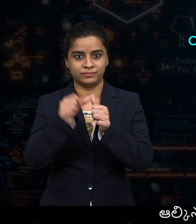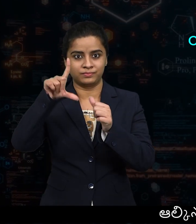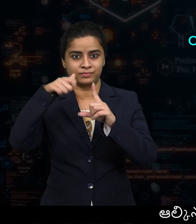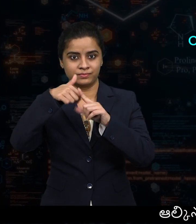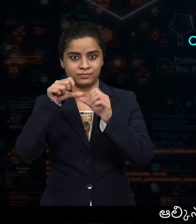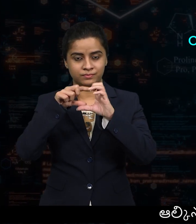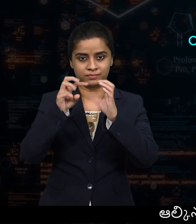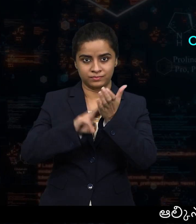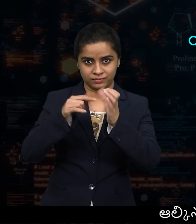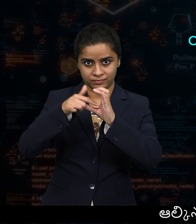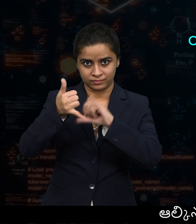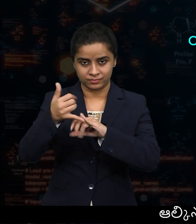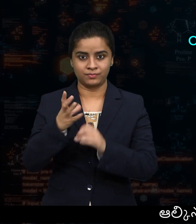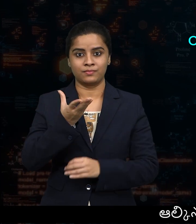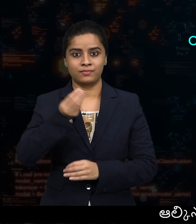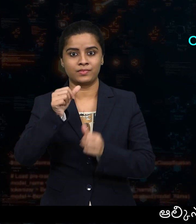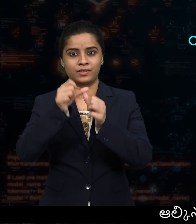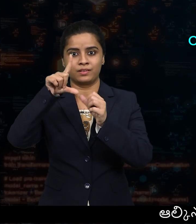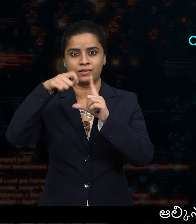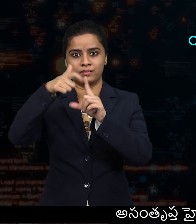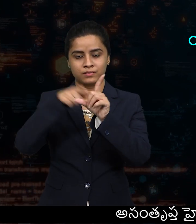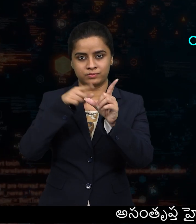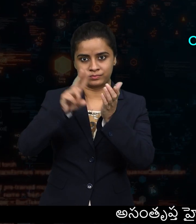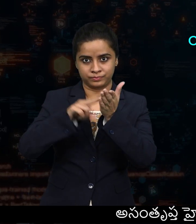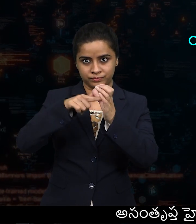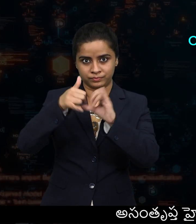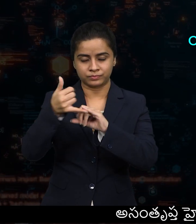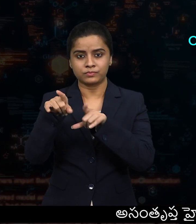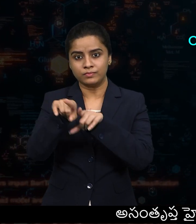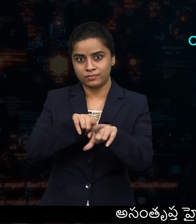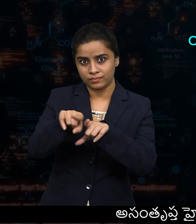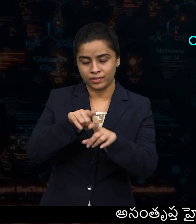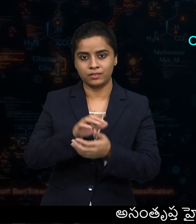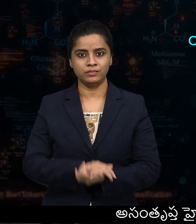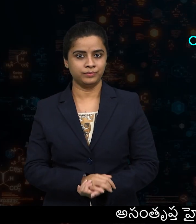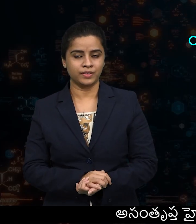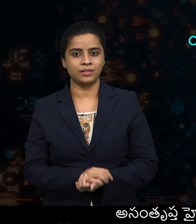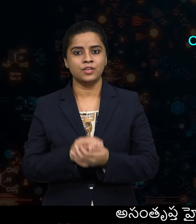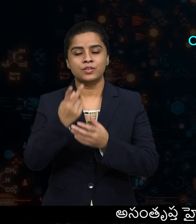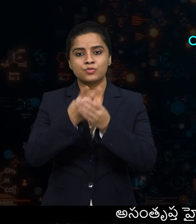ఆల్కీన్లు మరియు ఆల్కైన్లు అసంతృప్త హైడ్రోకార్బన్లకు ఉదాహరణలు.